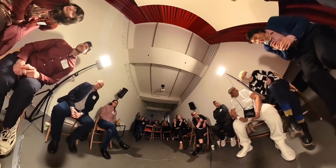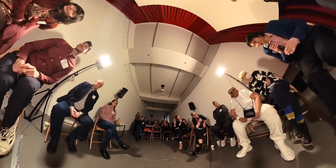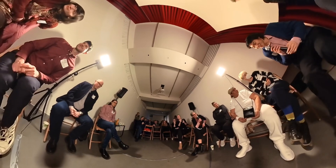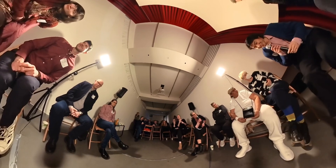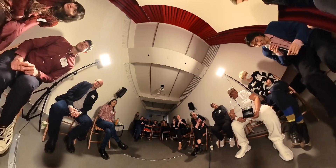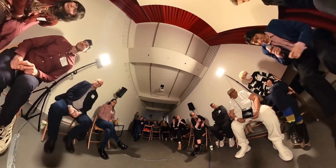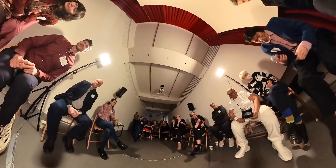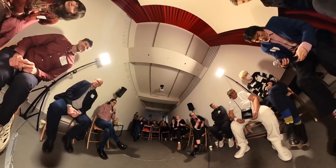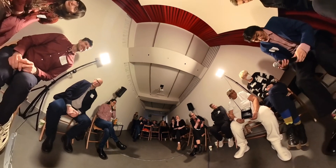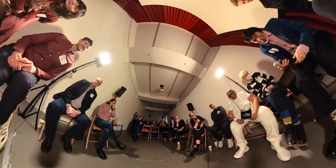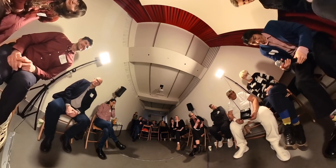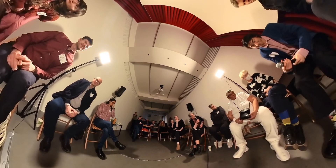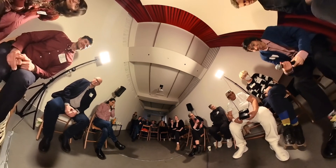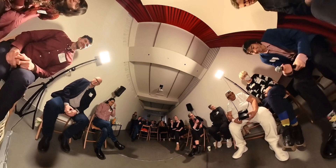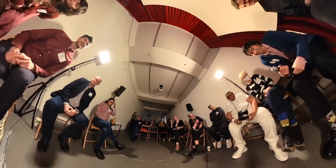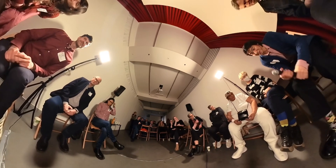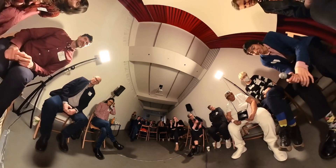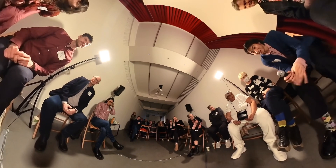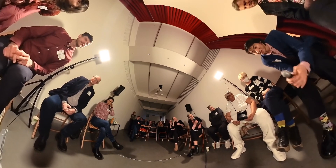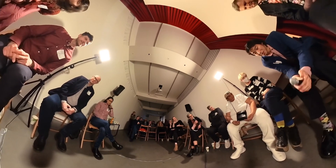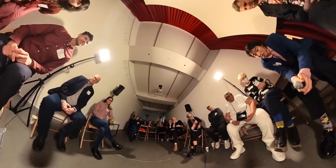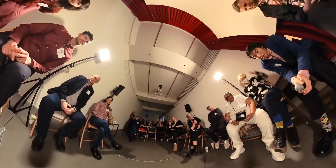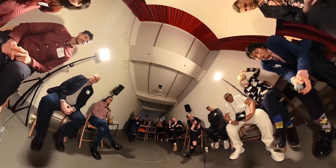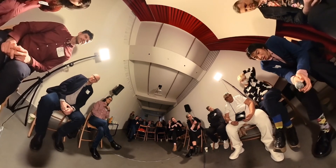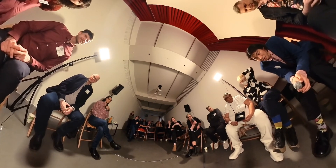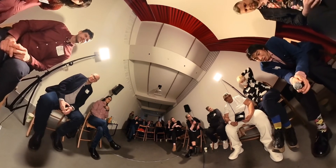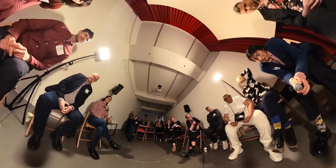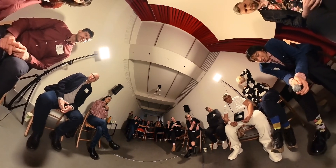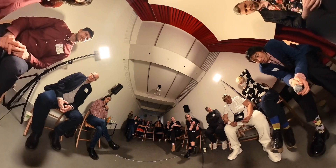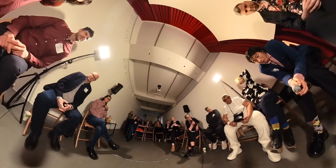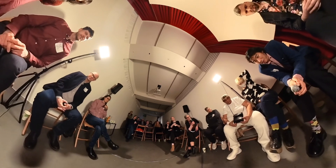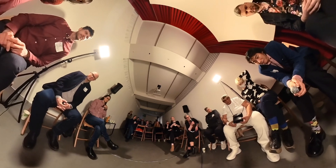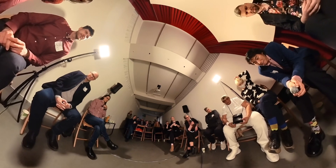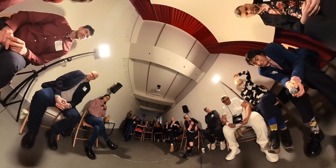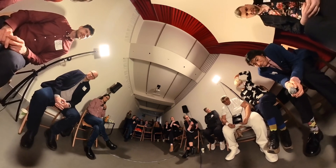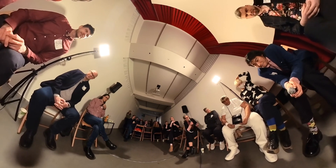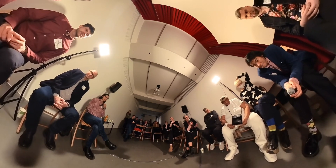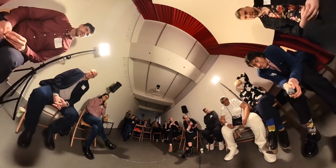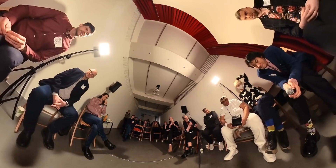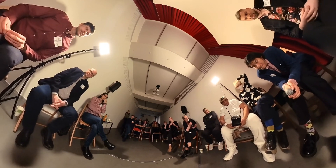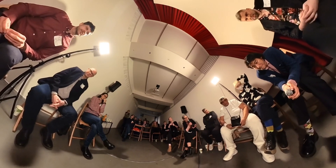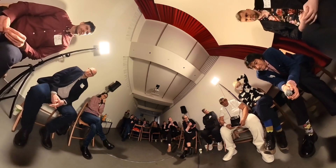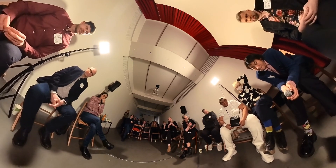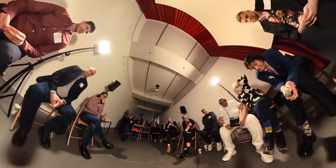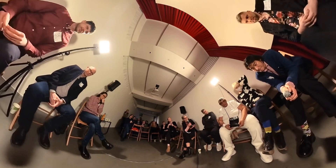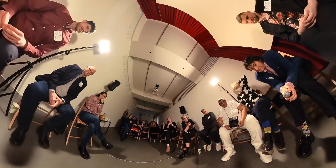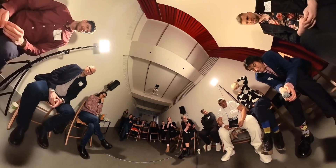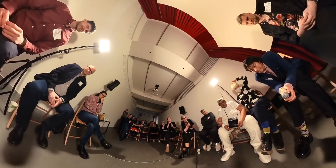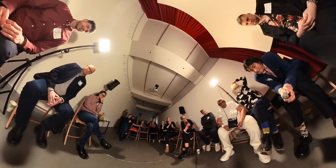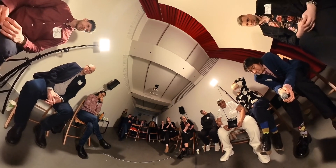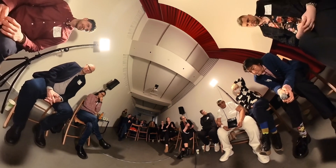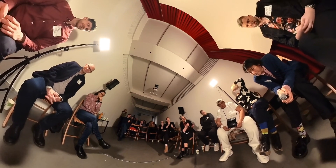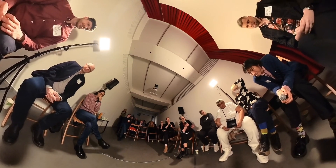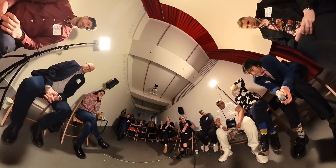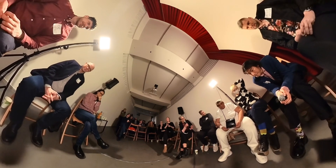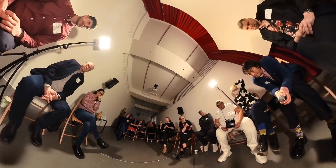čím se teda momentálně zabýváš a do jaký míry třeba tady ty témata, ta participace,